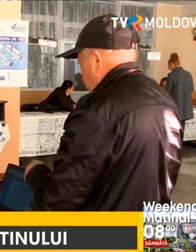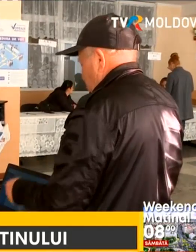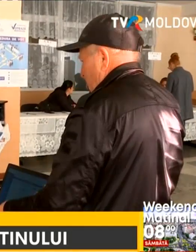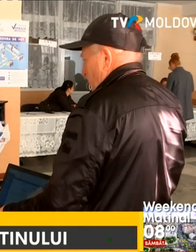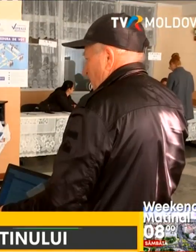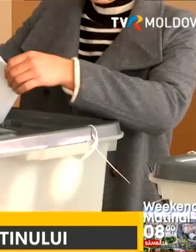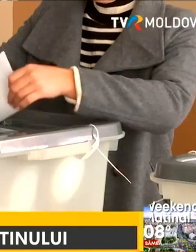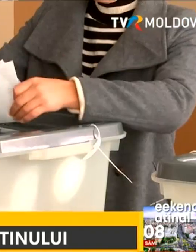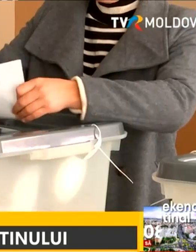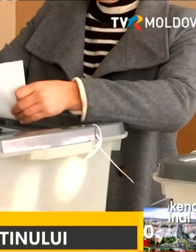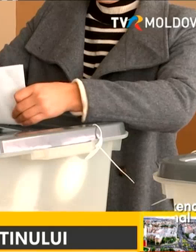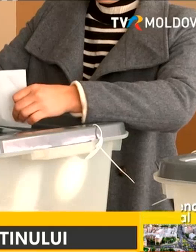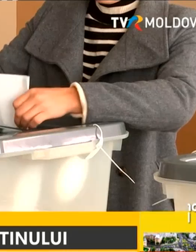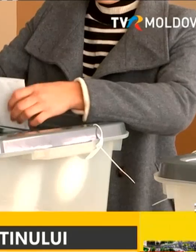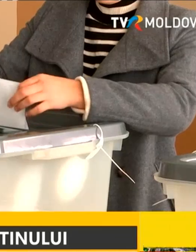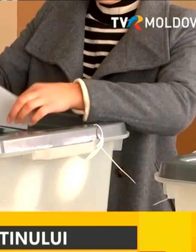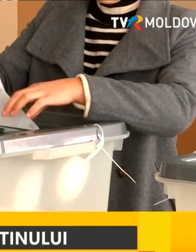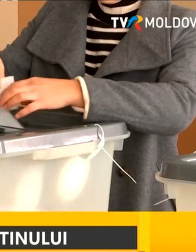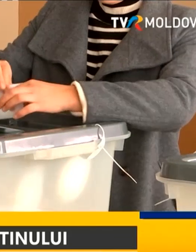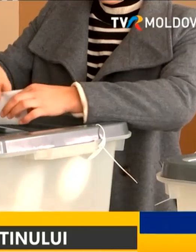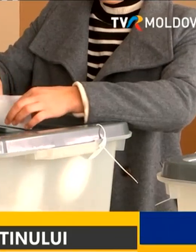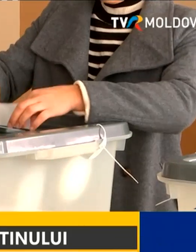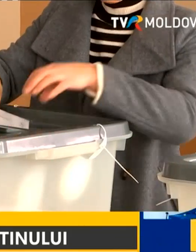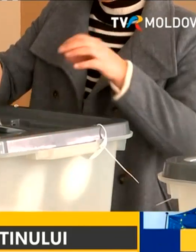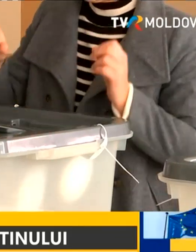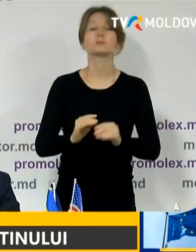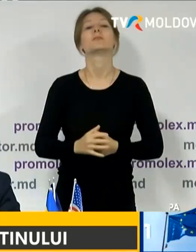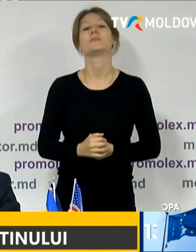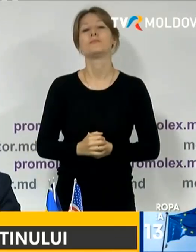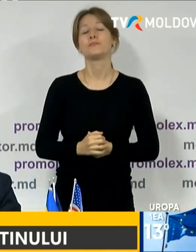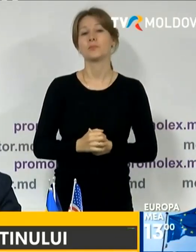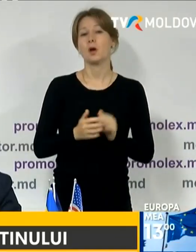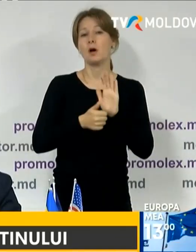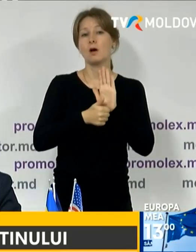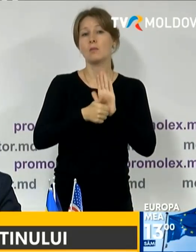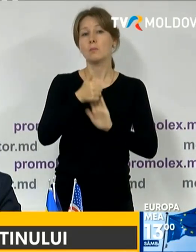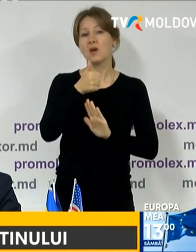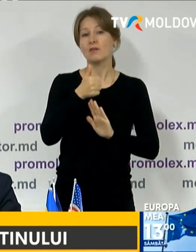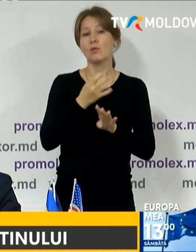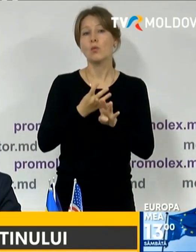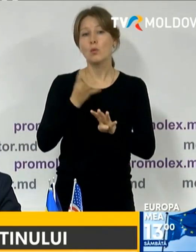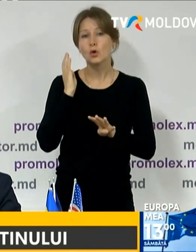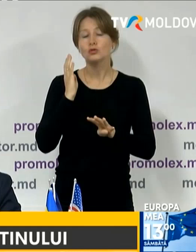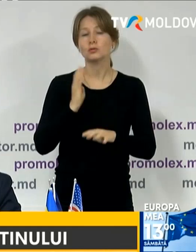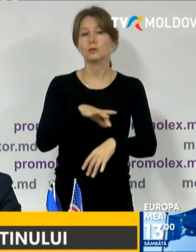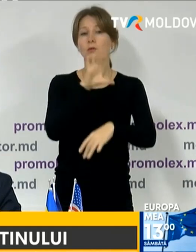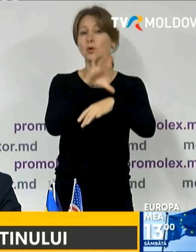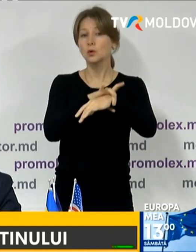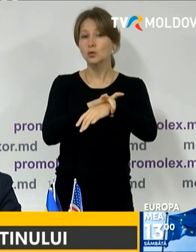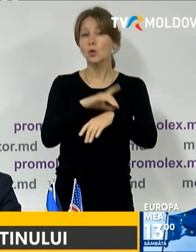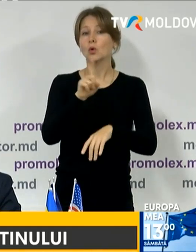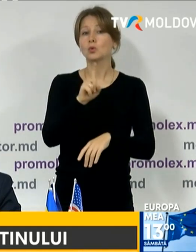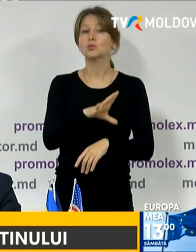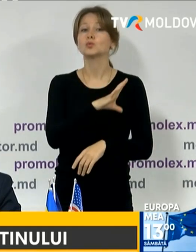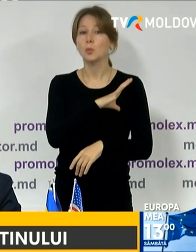care 44 au fost analizate de către experții asociației. În primul rând, am constatat că au avut loc